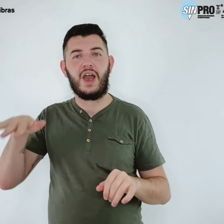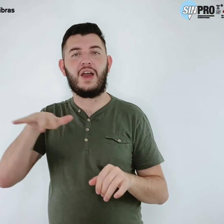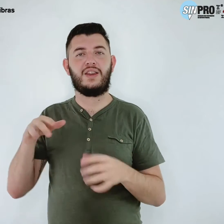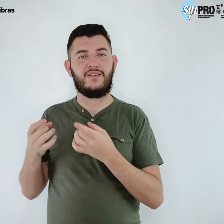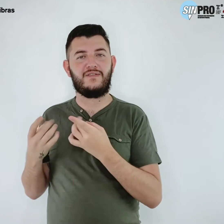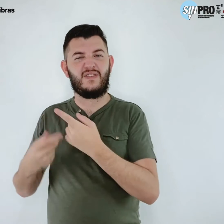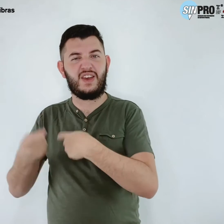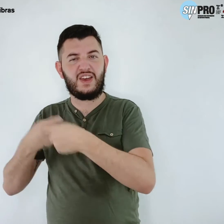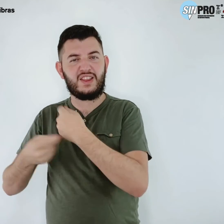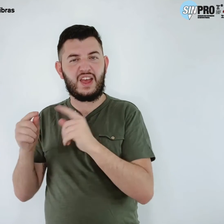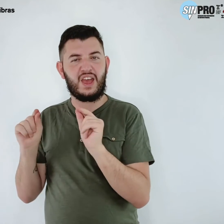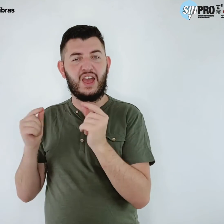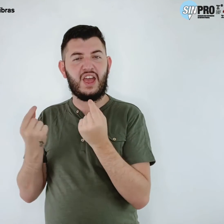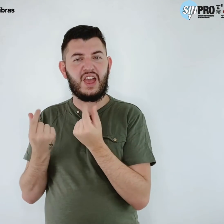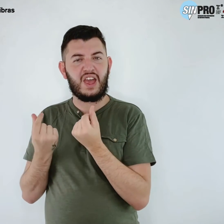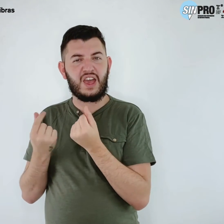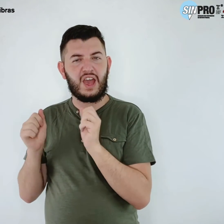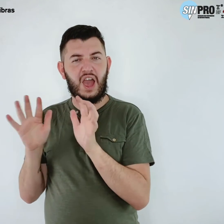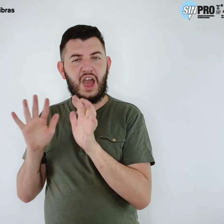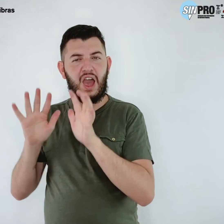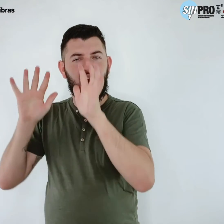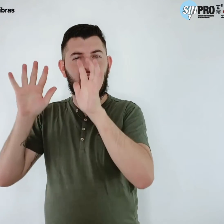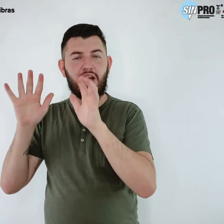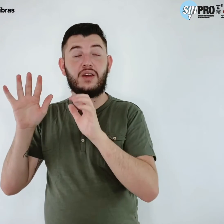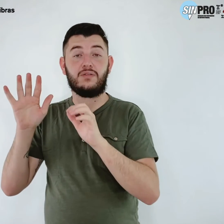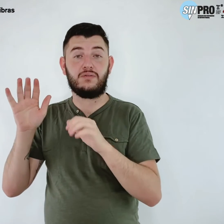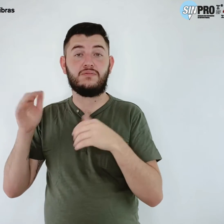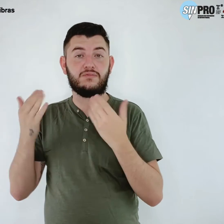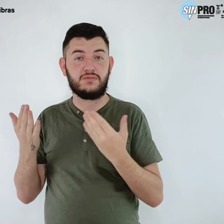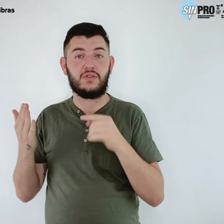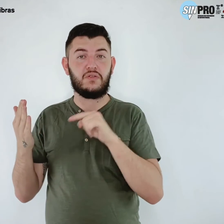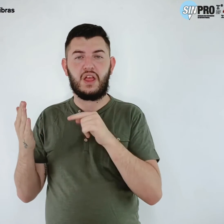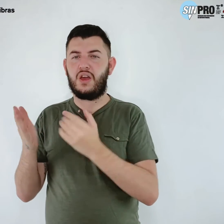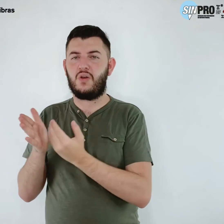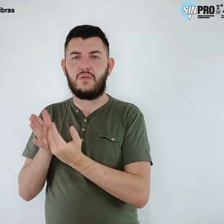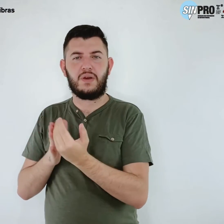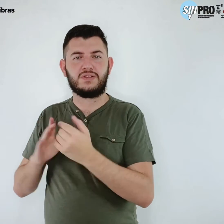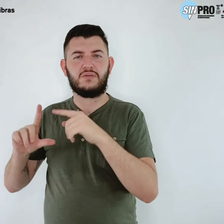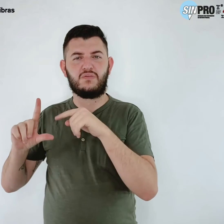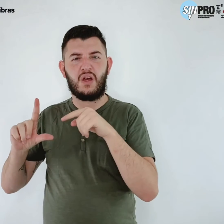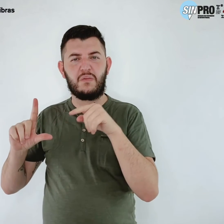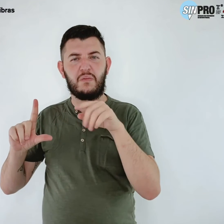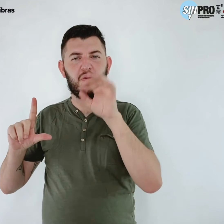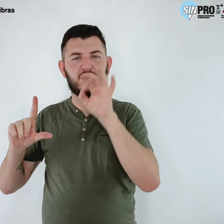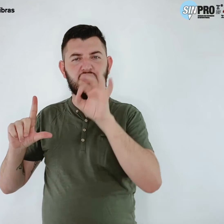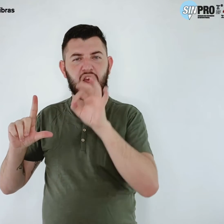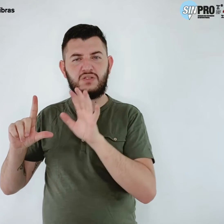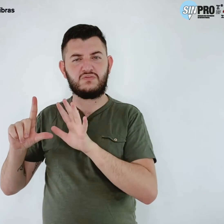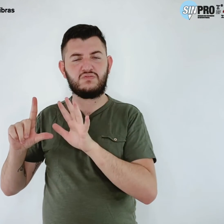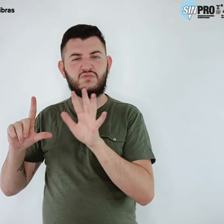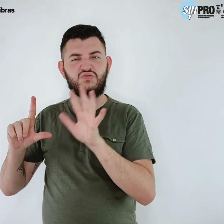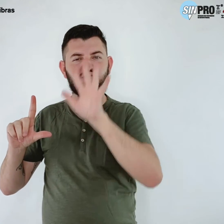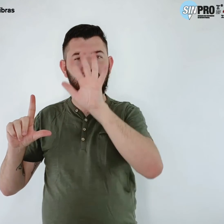no mercado, ou seja, quando o mercado começava a inflacionar os preços, o governo pegava